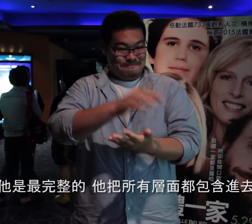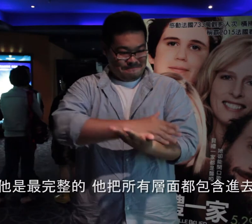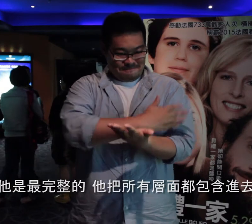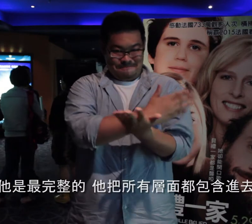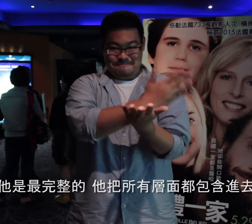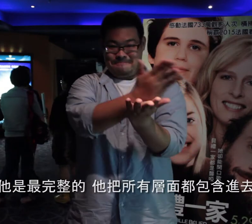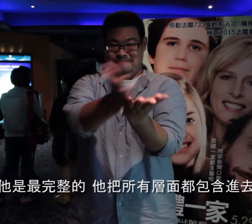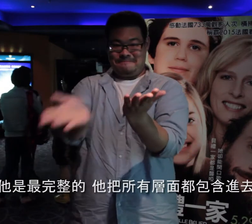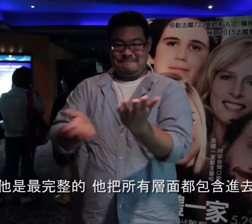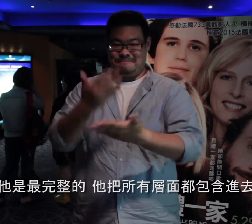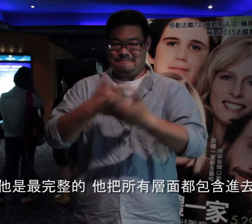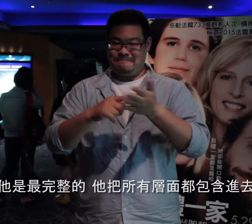entendait.